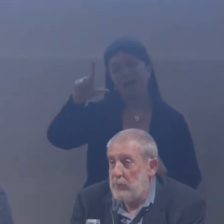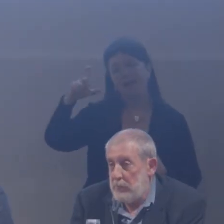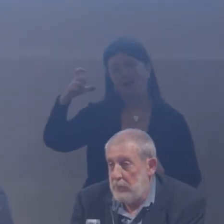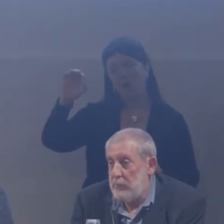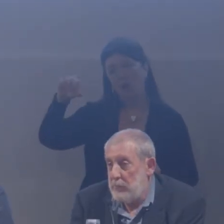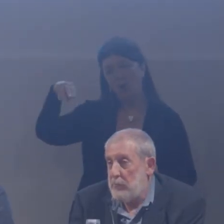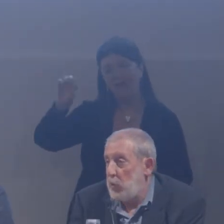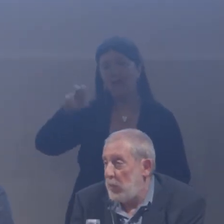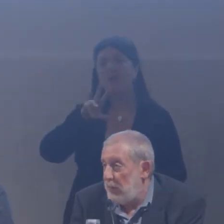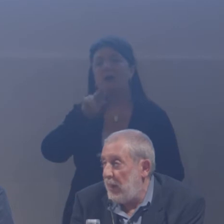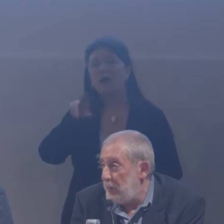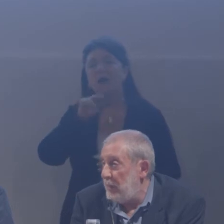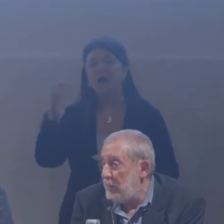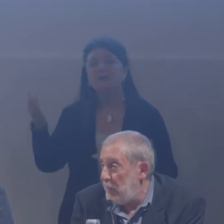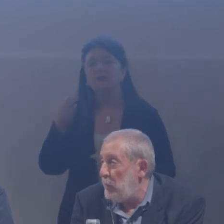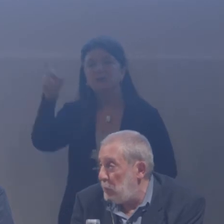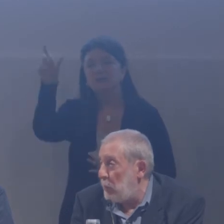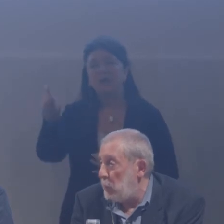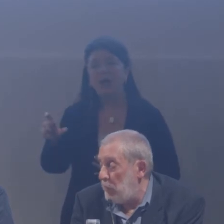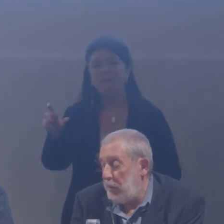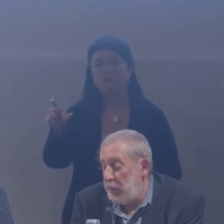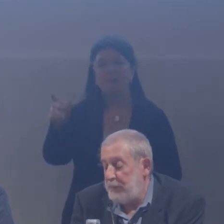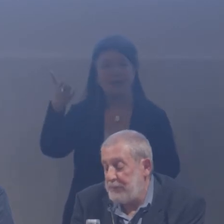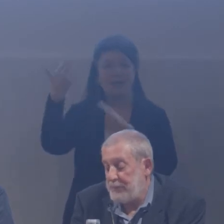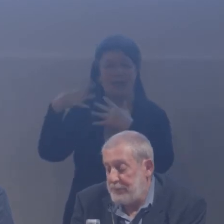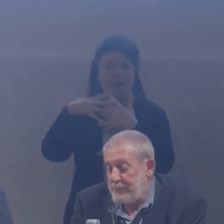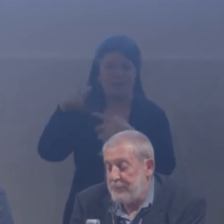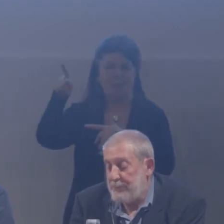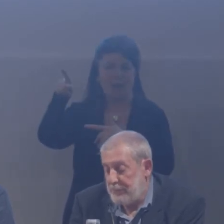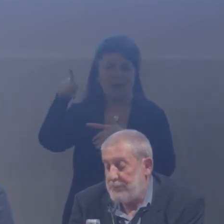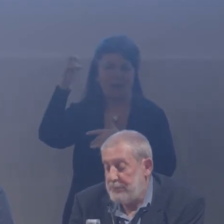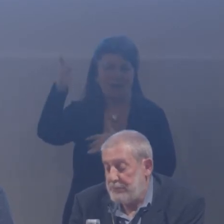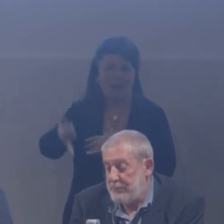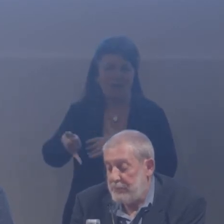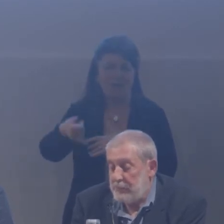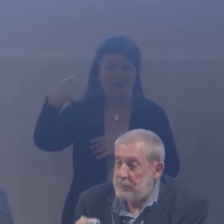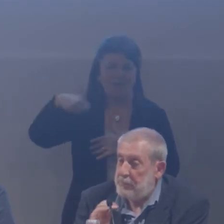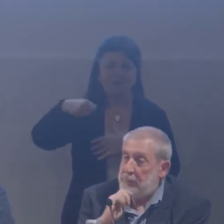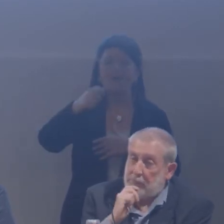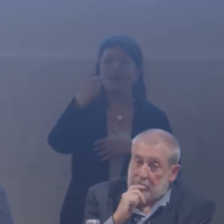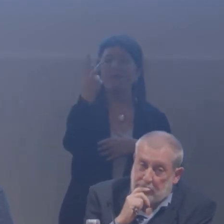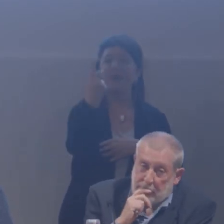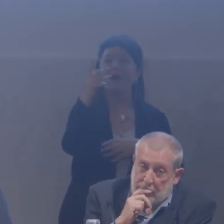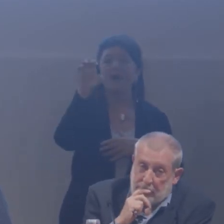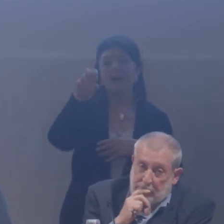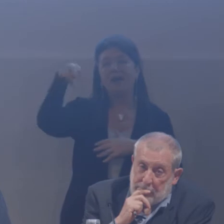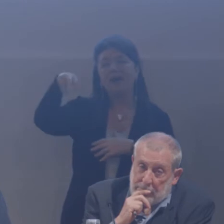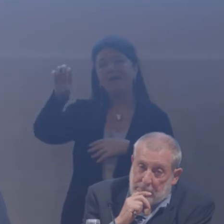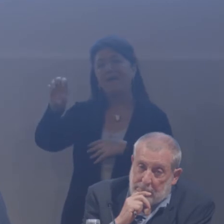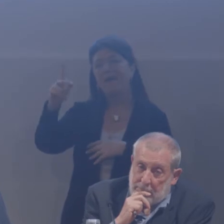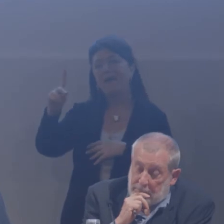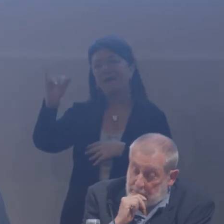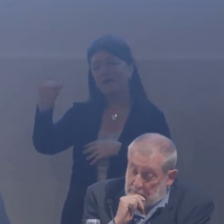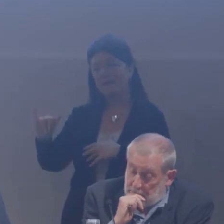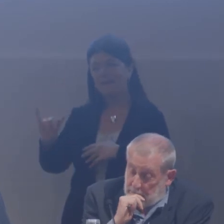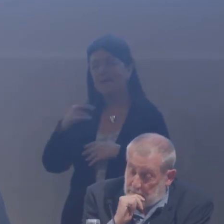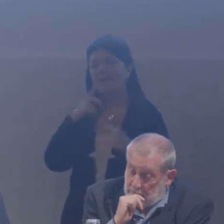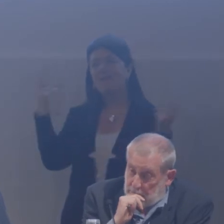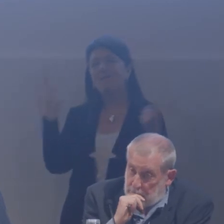il dovere bisogna fare per intero il proprio dovere fino in fondo, e questo è